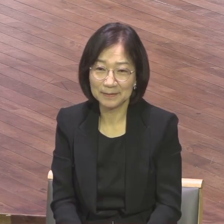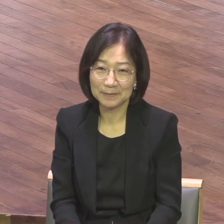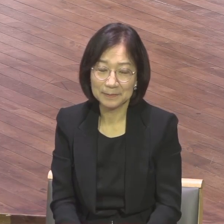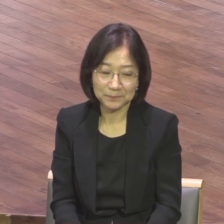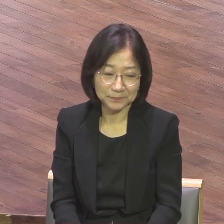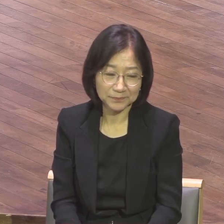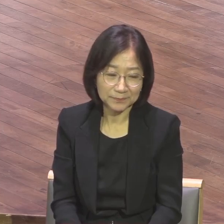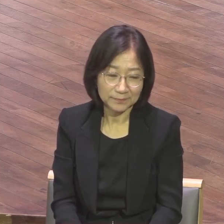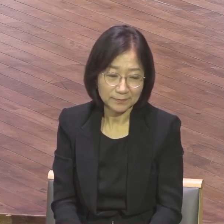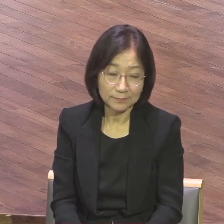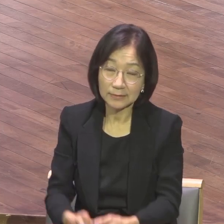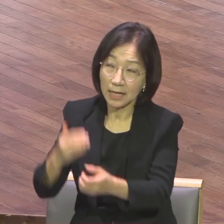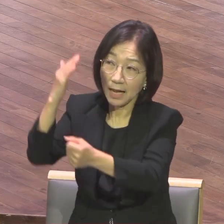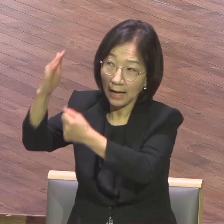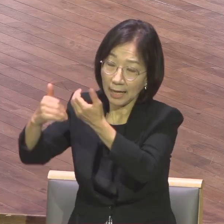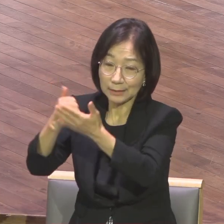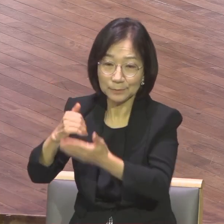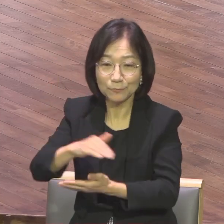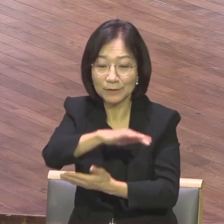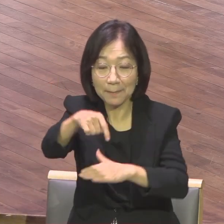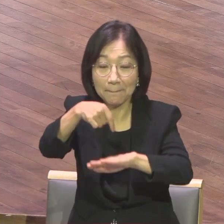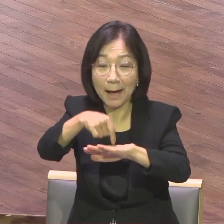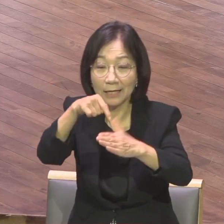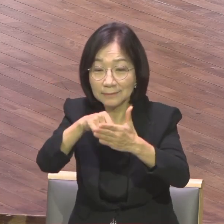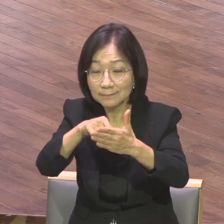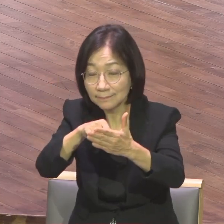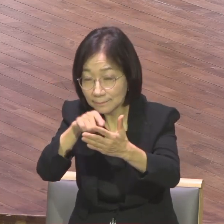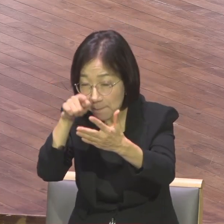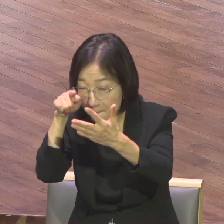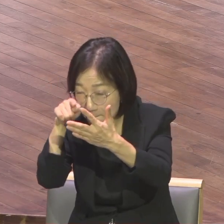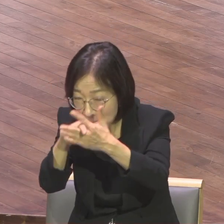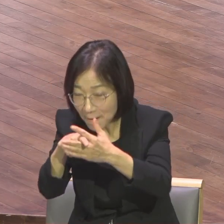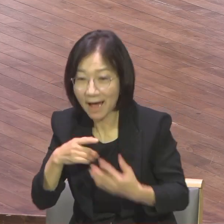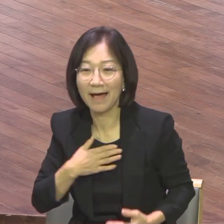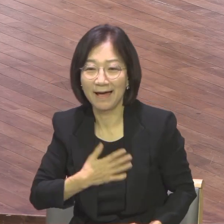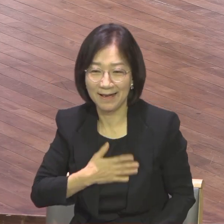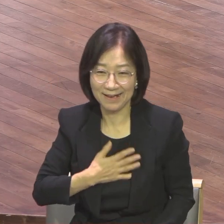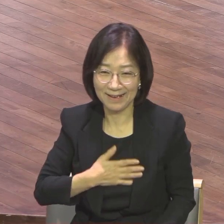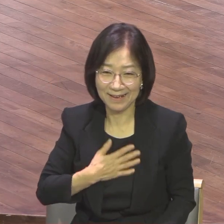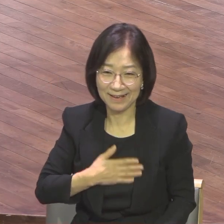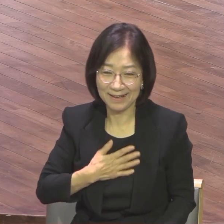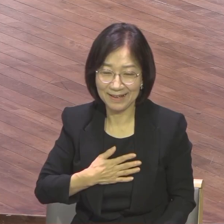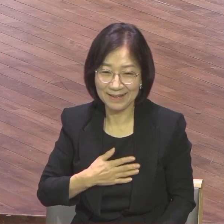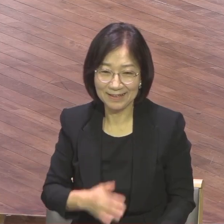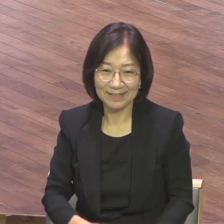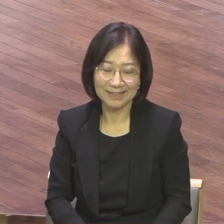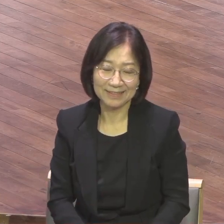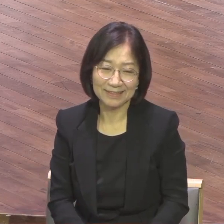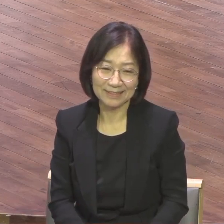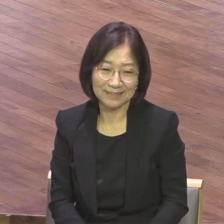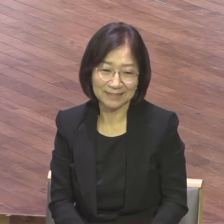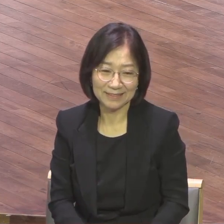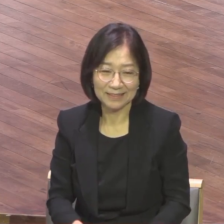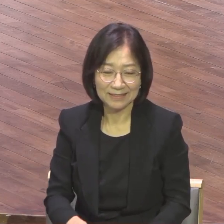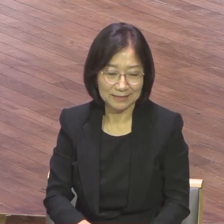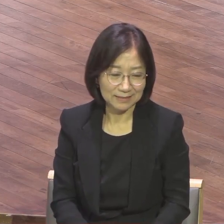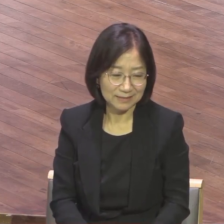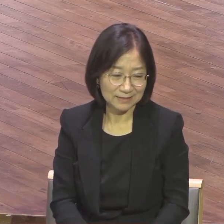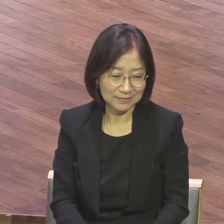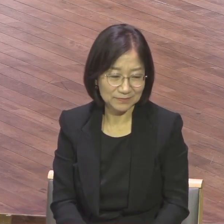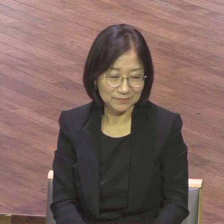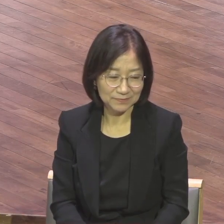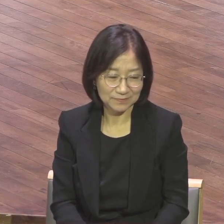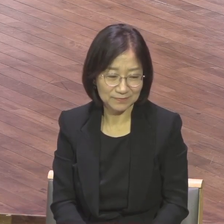않습니다. 중심 보세요. 중심. 중심을 보시니까 얼마나 여러분들이 축복된 사람들이고 행복한 사람, 제가 볼